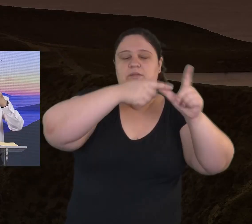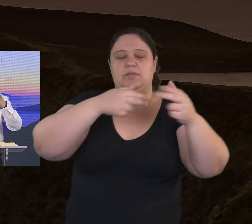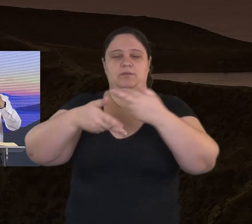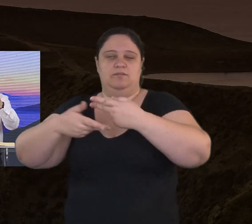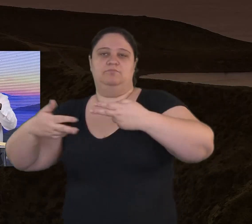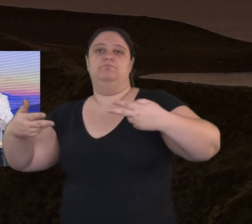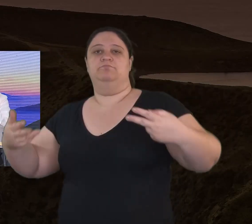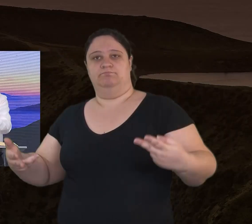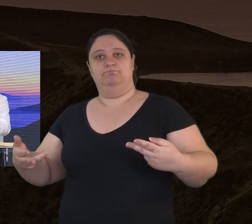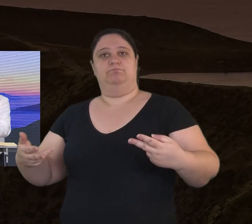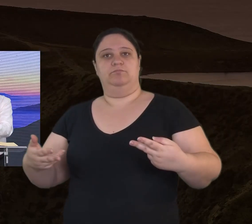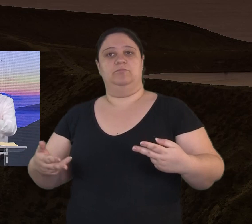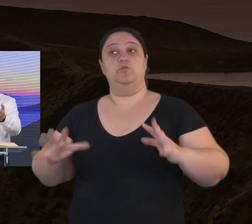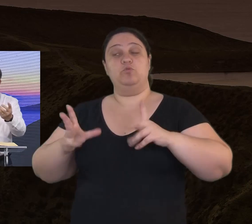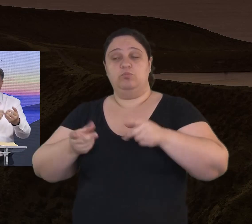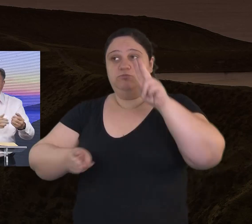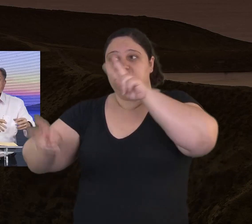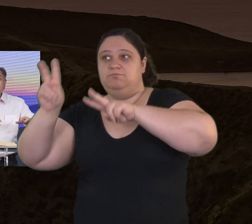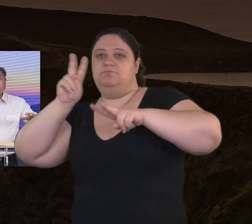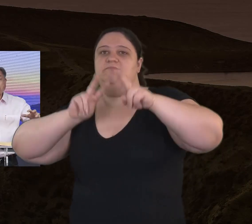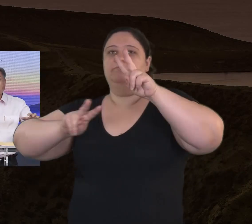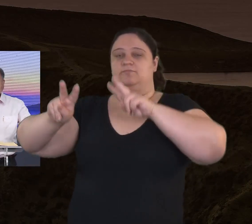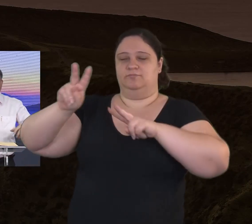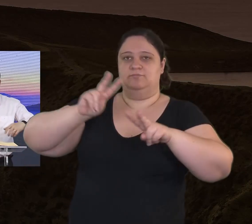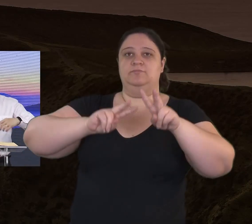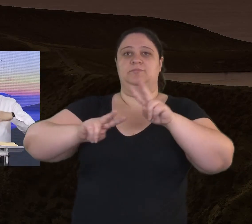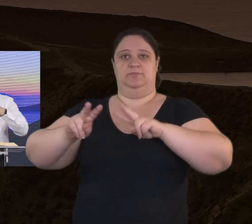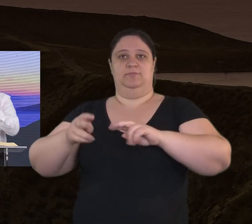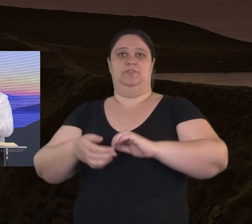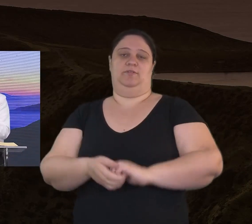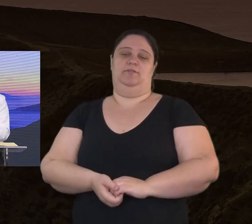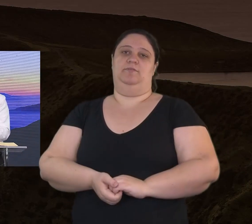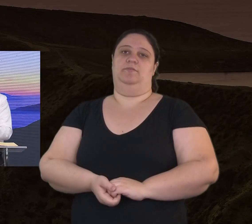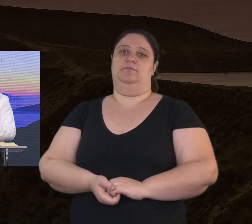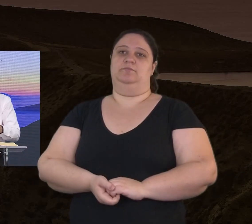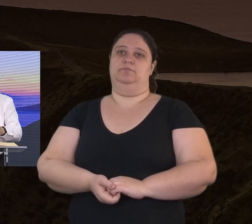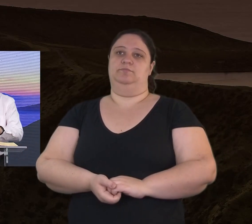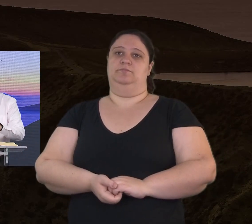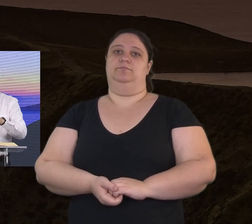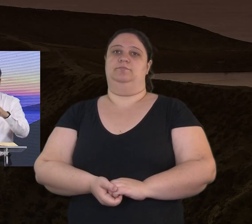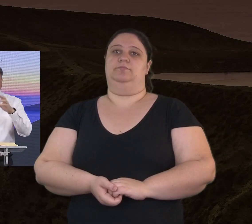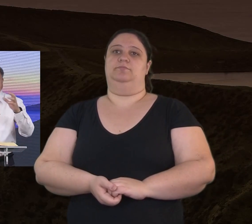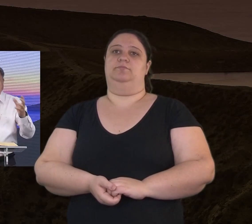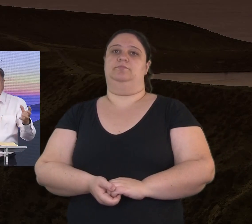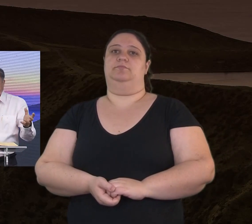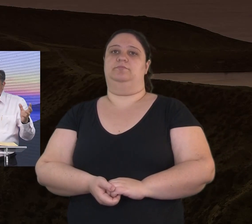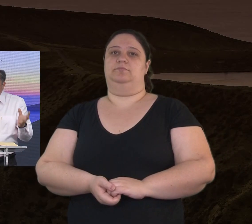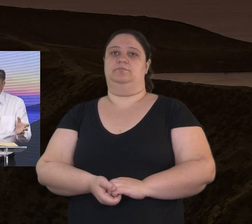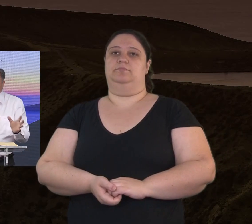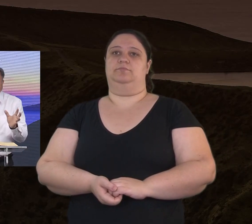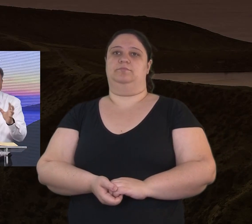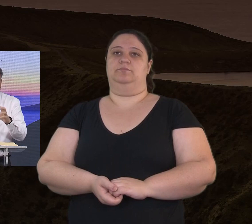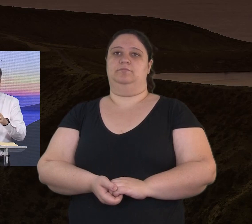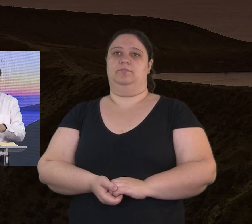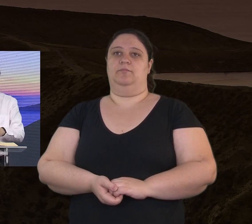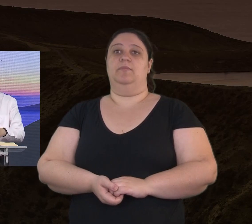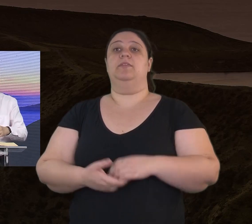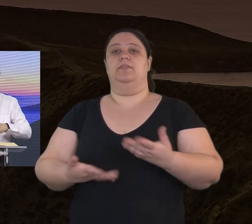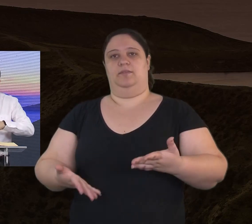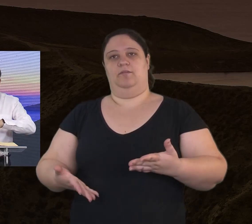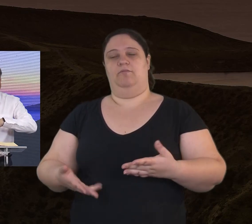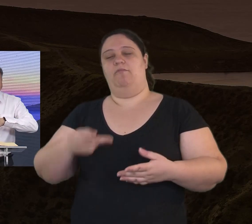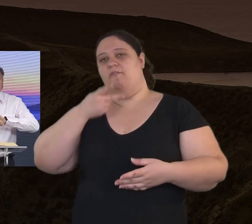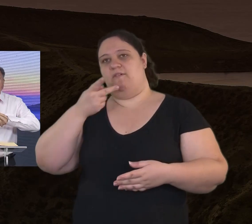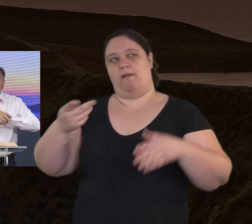estamos no aspecto visível e existe do lado invisível, né, onde Deus está. Claro que fala rodear a terra,